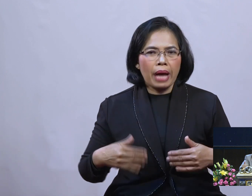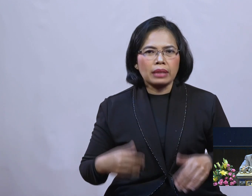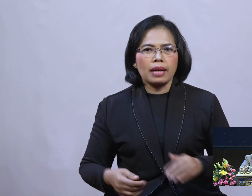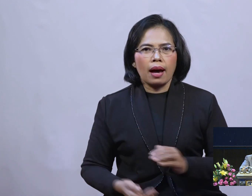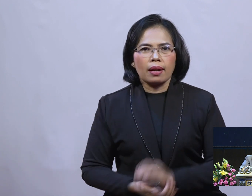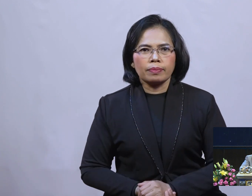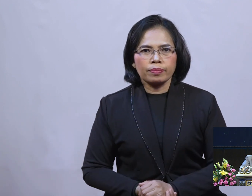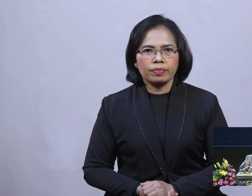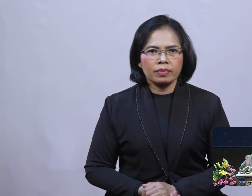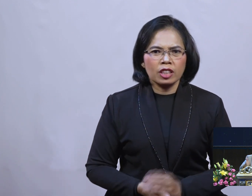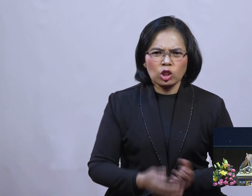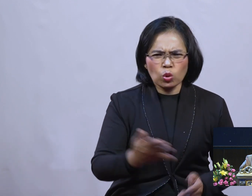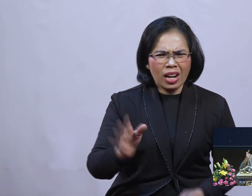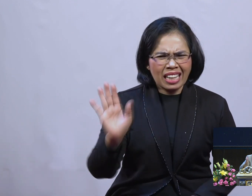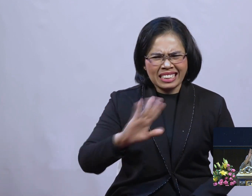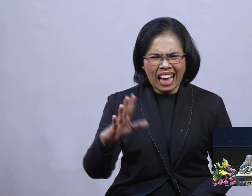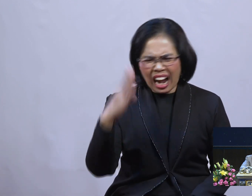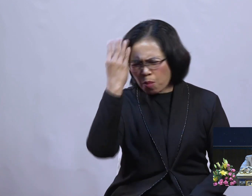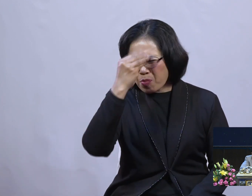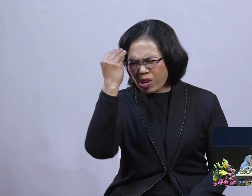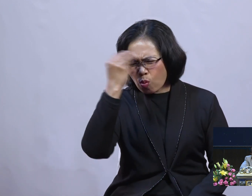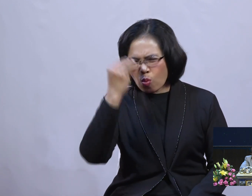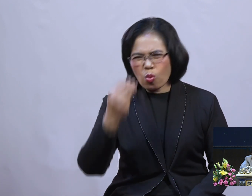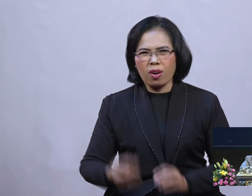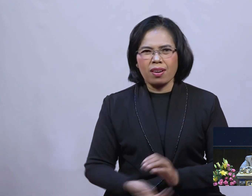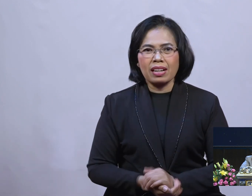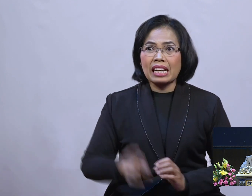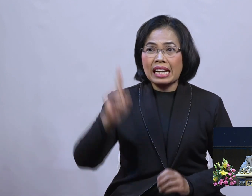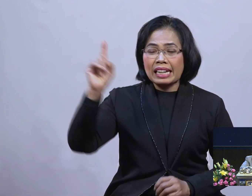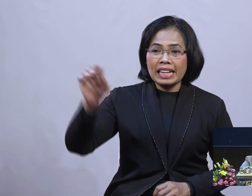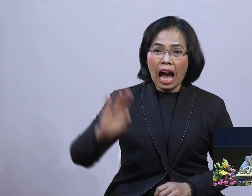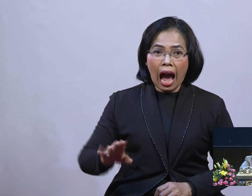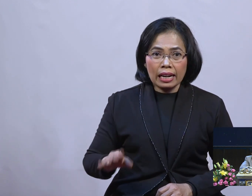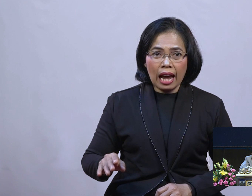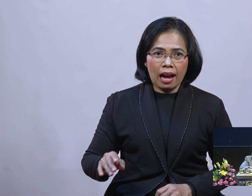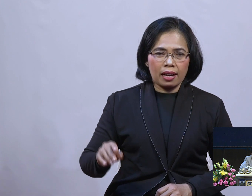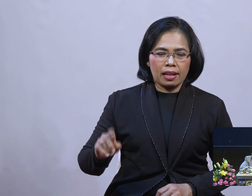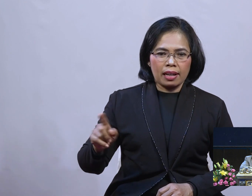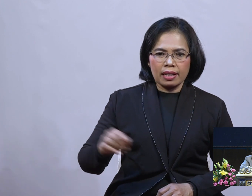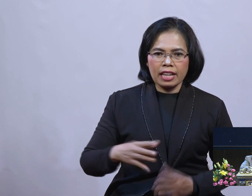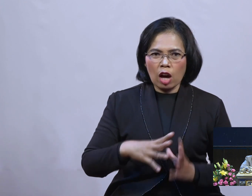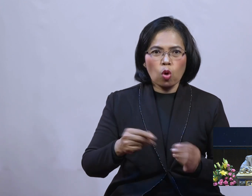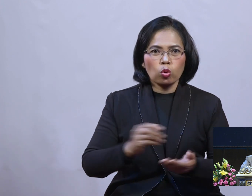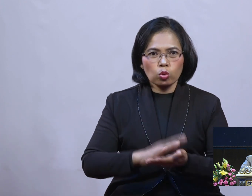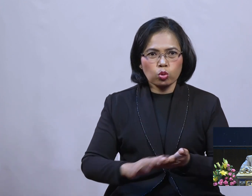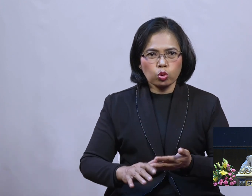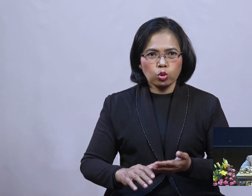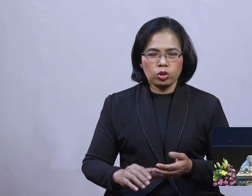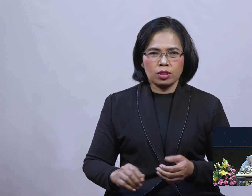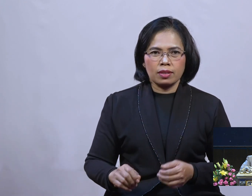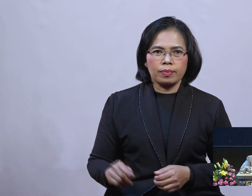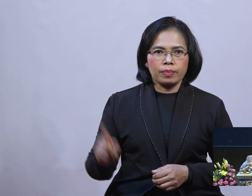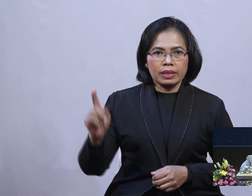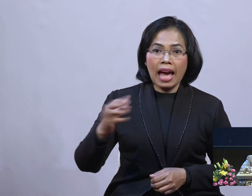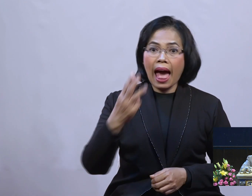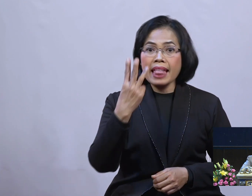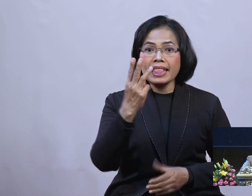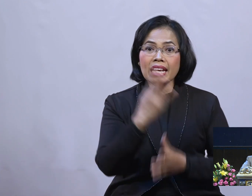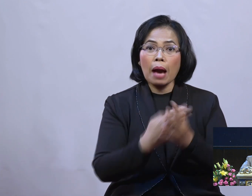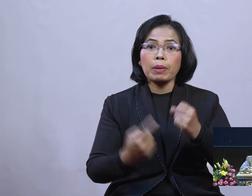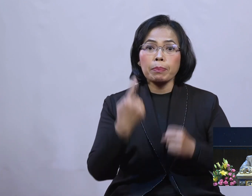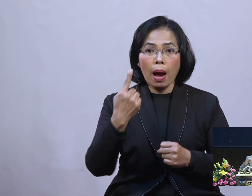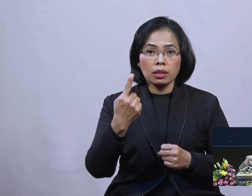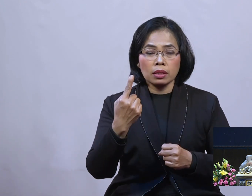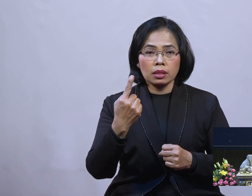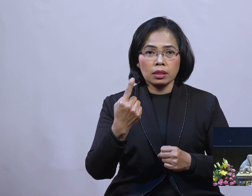sesuatu yang perlu dibingungkan dia Bapak dia anak dan dia Roh Kudus Hai di etika pribadi sampai